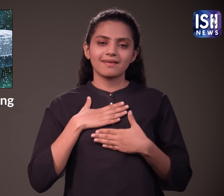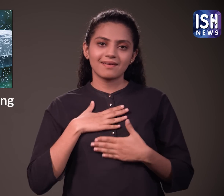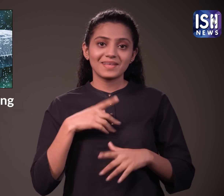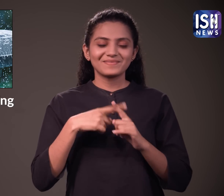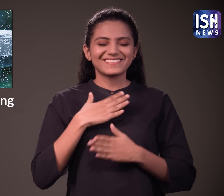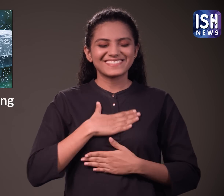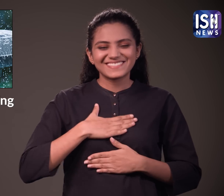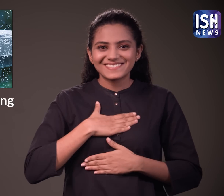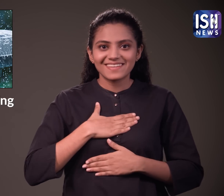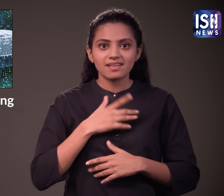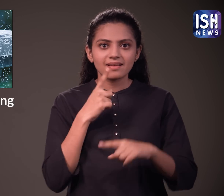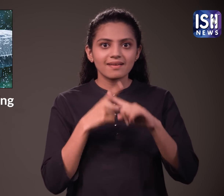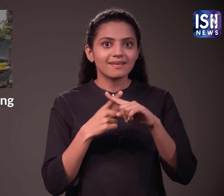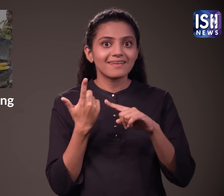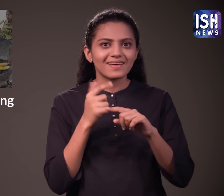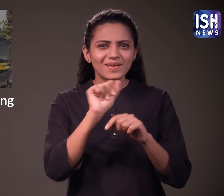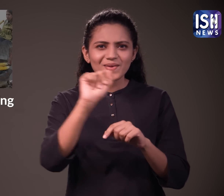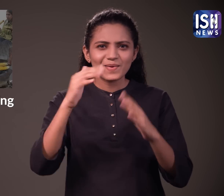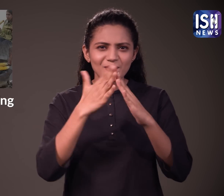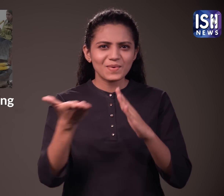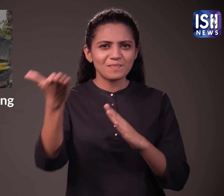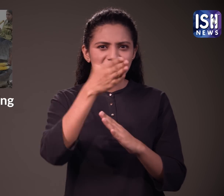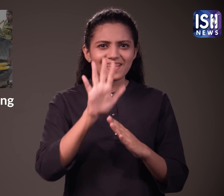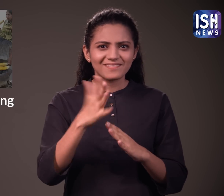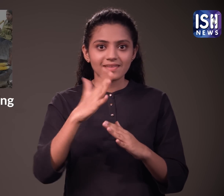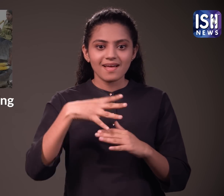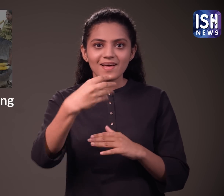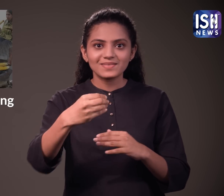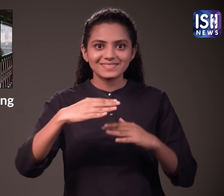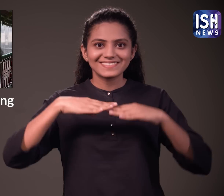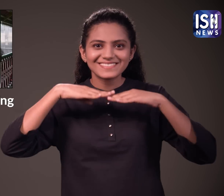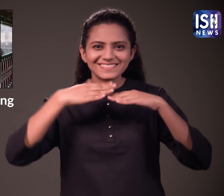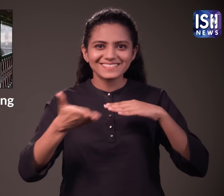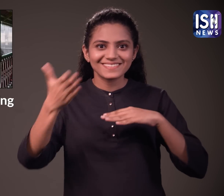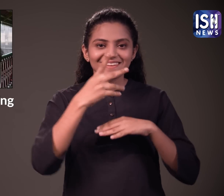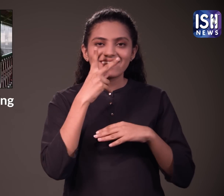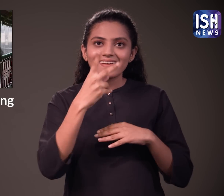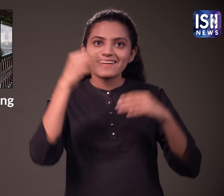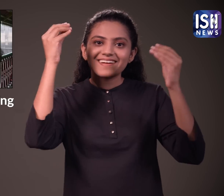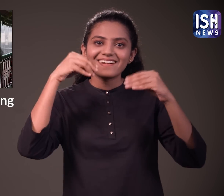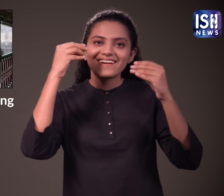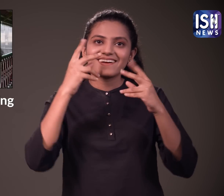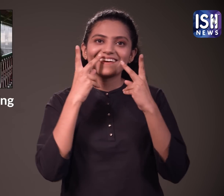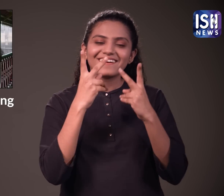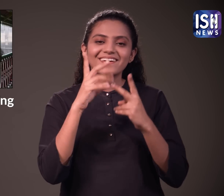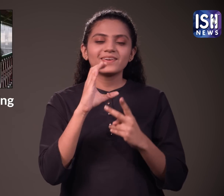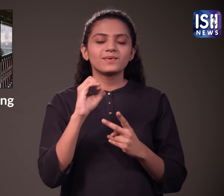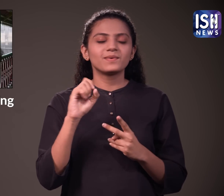हम बास्तों में बारिश का आनन लेते हैं और बालकनी में खड़े होकर बारिश देखना पसंद करते हैं